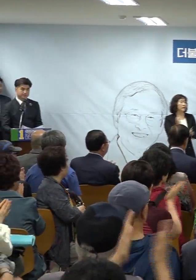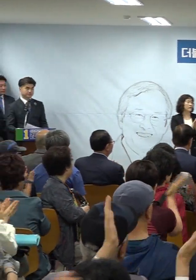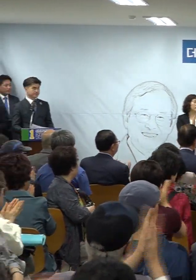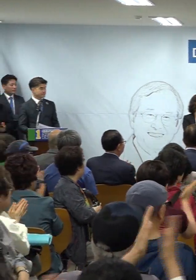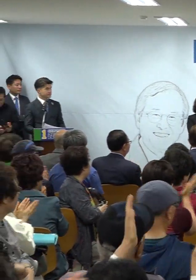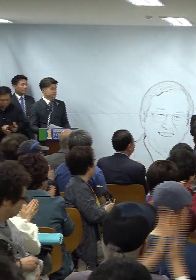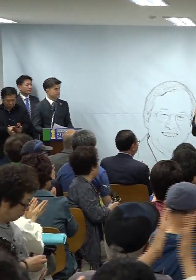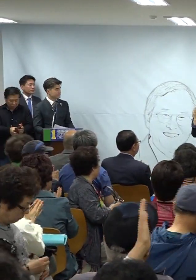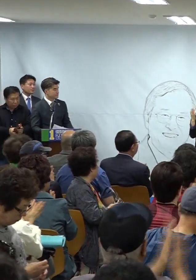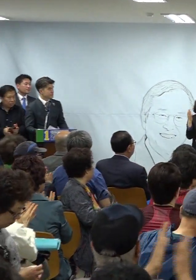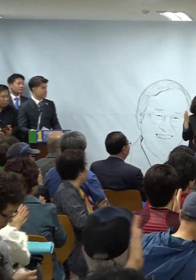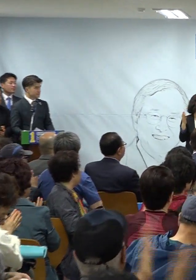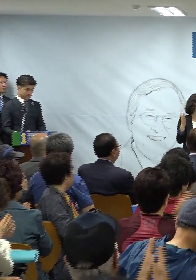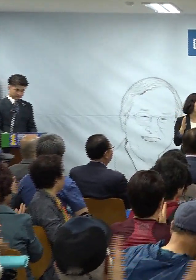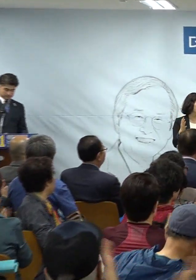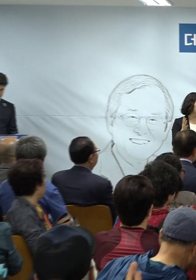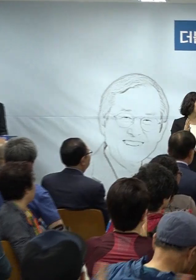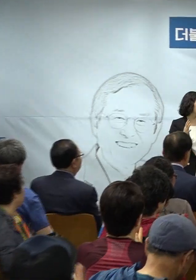바랍니다.